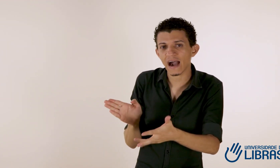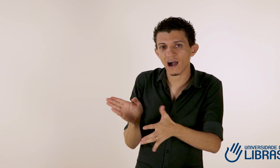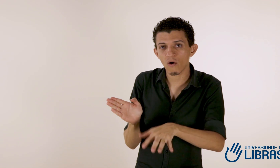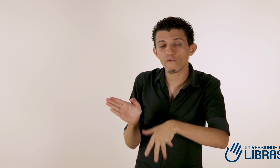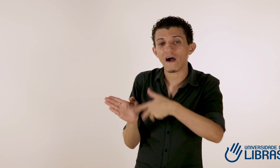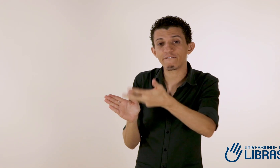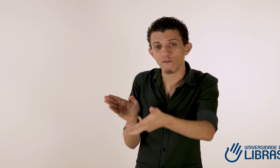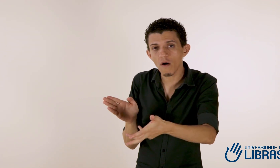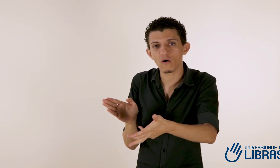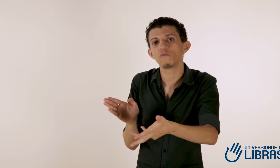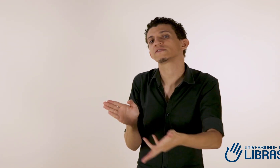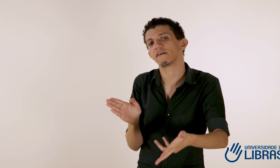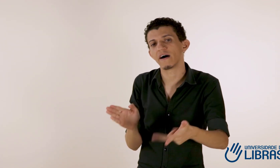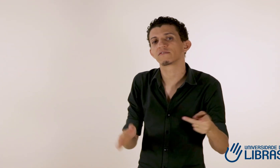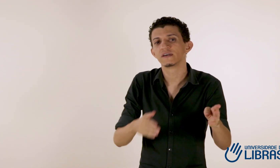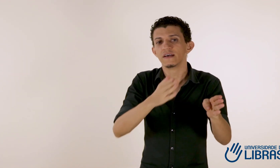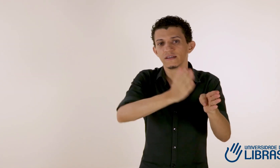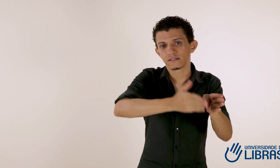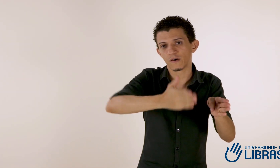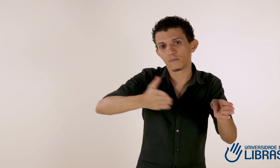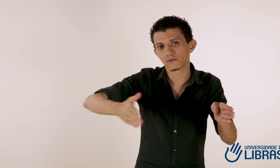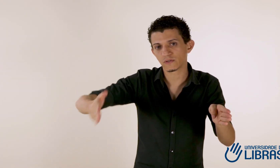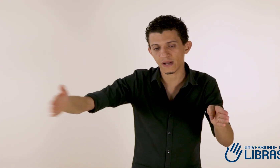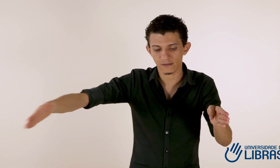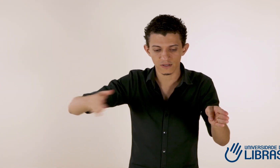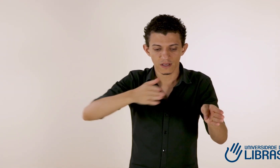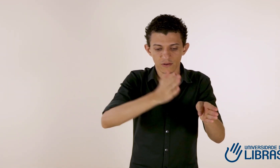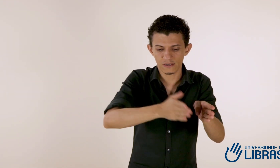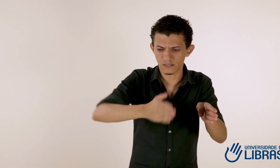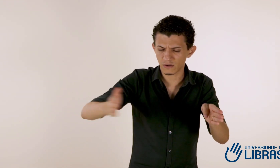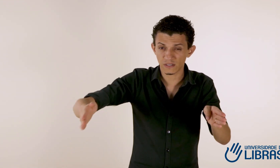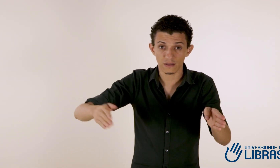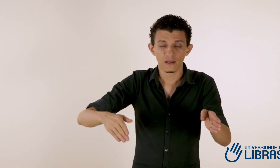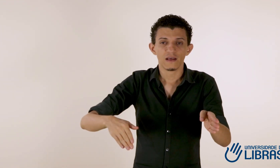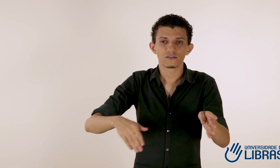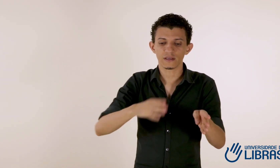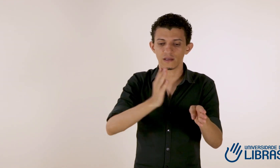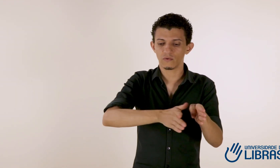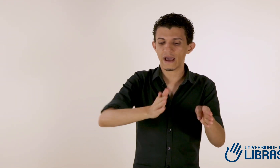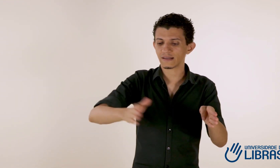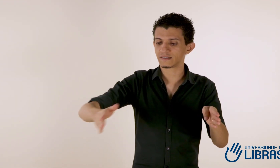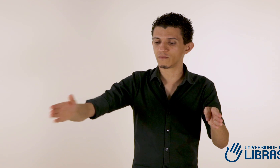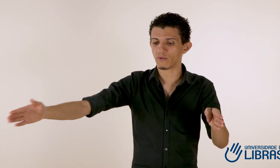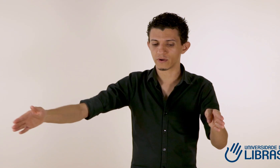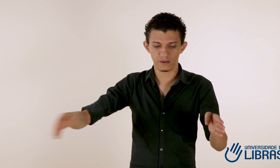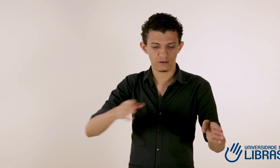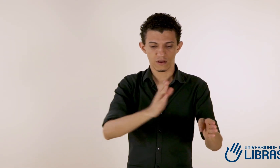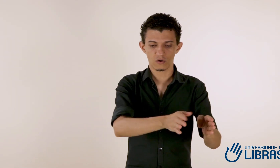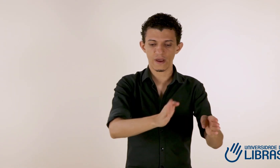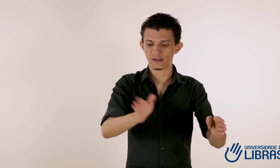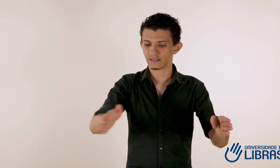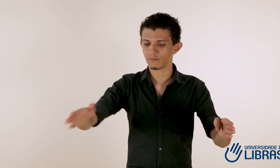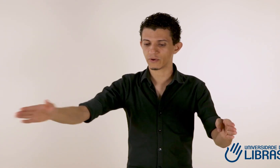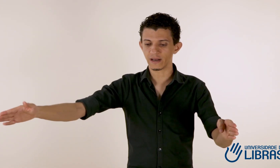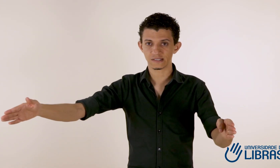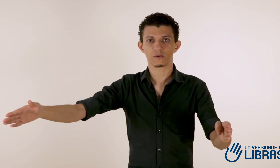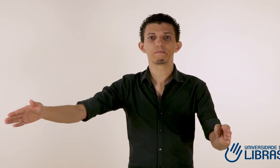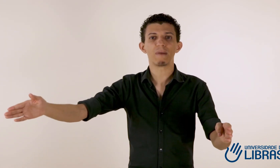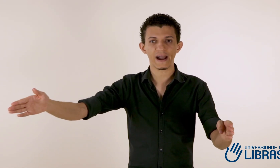classificar a forma como os cavalos estão posicionados. Então eles estão assim. Só que não é assim um pouquinho, não é assim porque eles estão em baias,